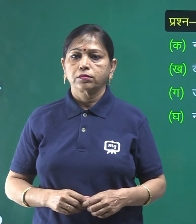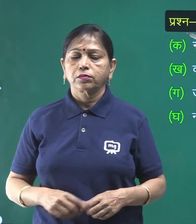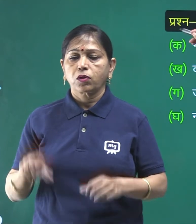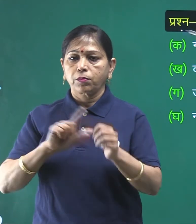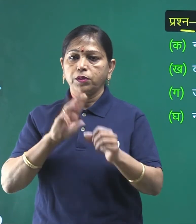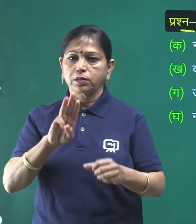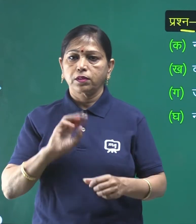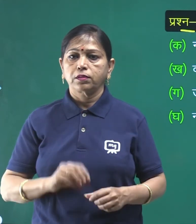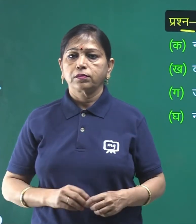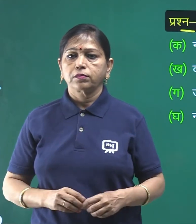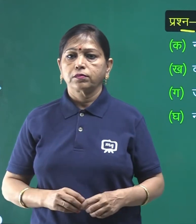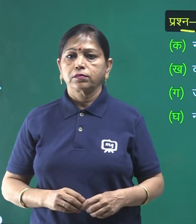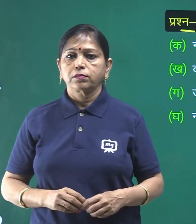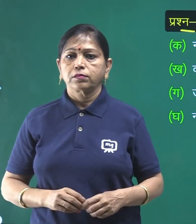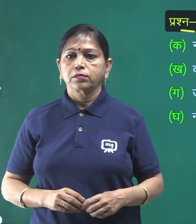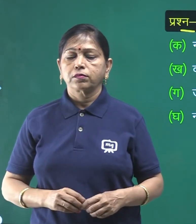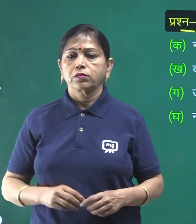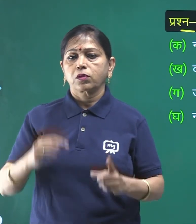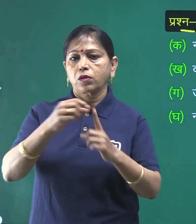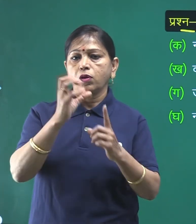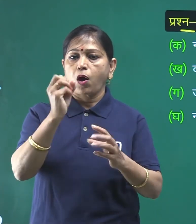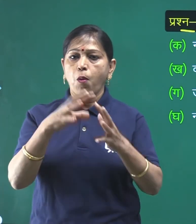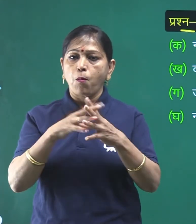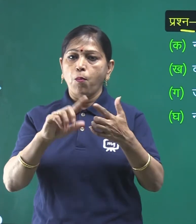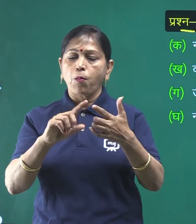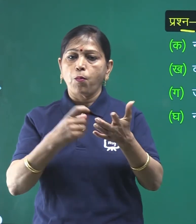प्रश्न 3 शक्ति का मात्रक है।